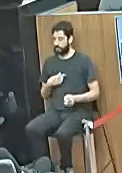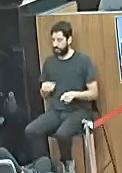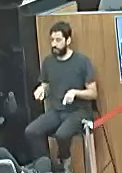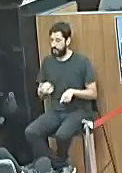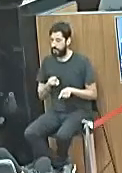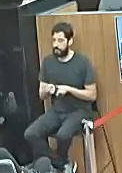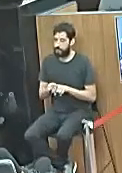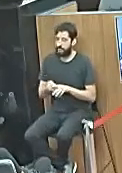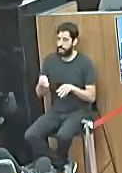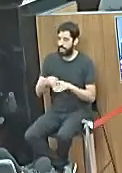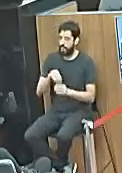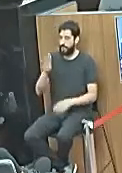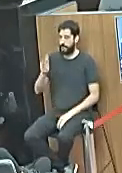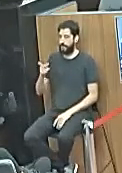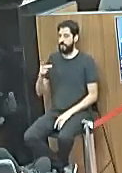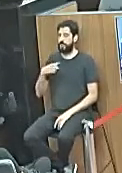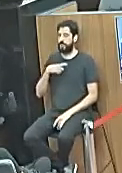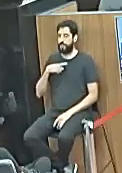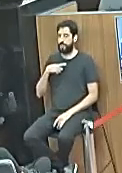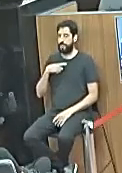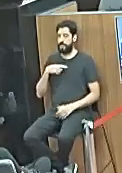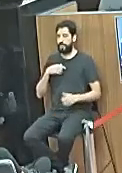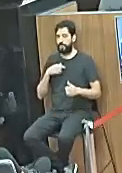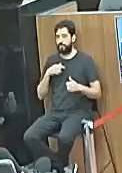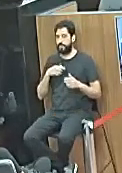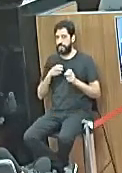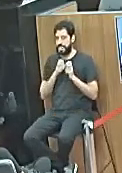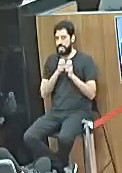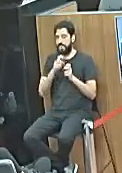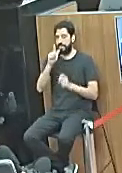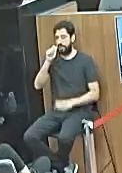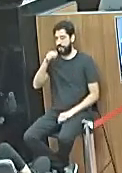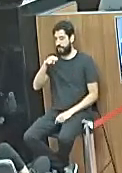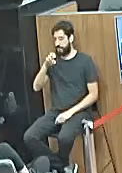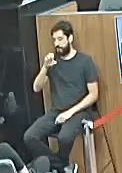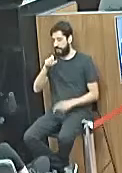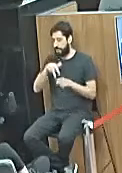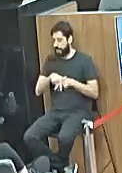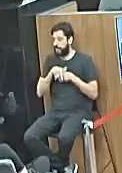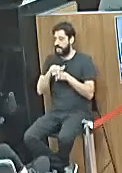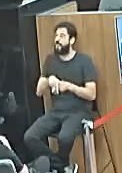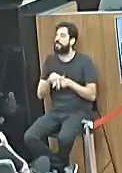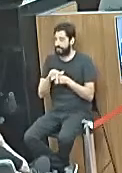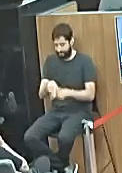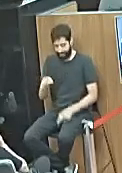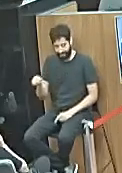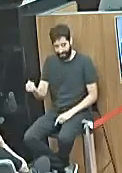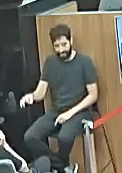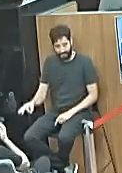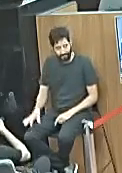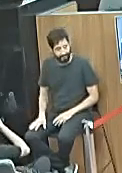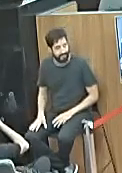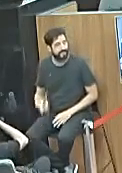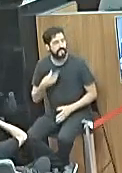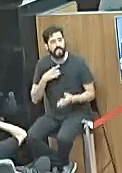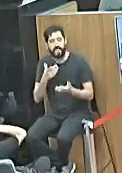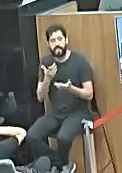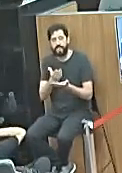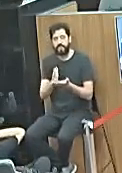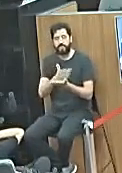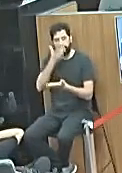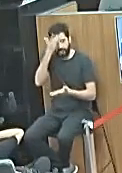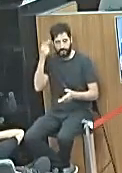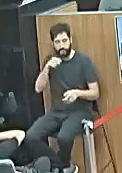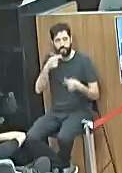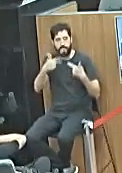belo horizonte uma referência a inflação brasileira que bom que o estado está aqui ouvindo que possa inclusive conhecer tem gente aqui direto que